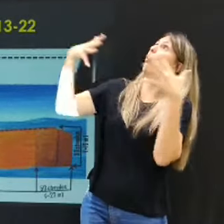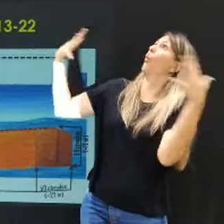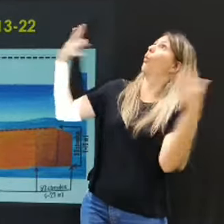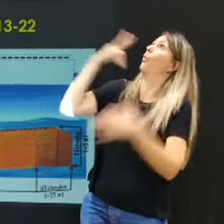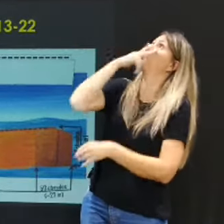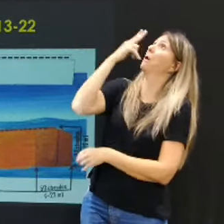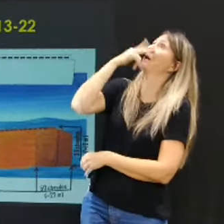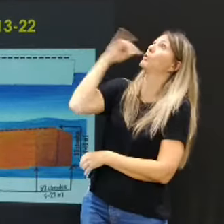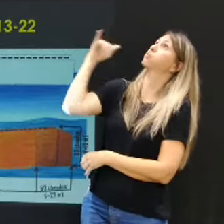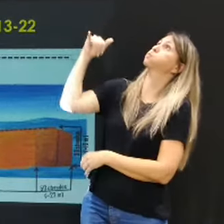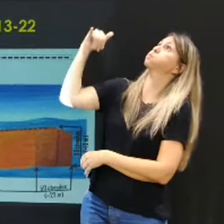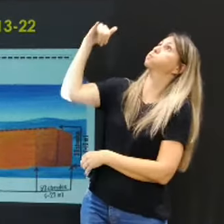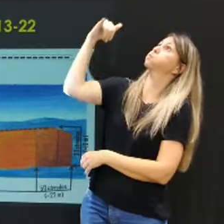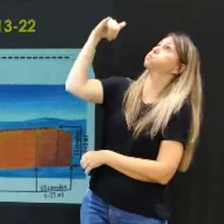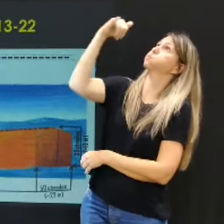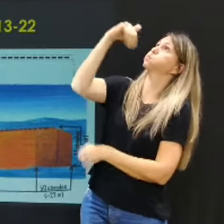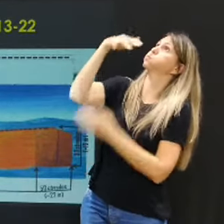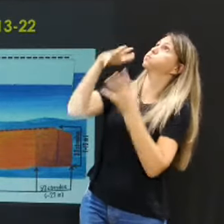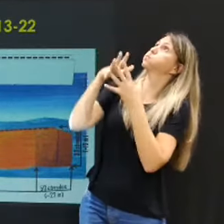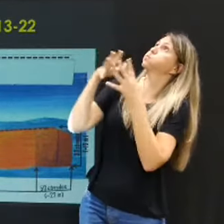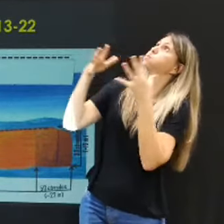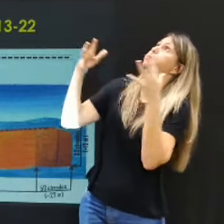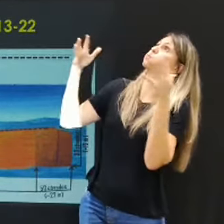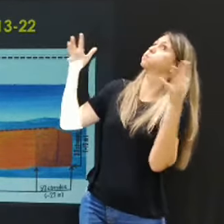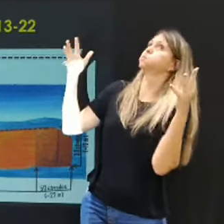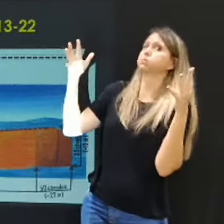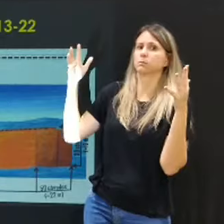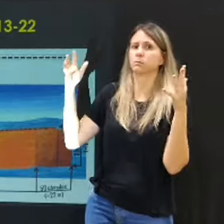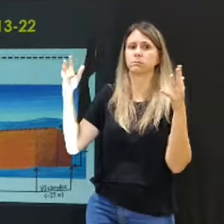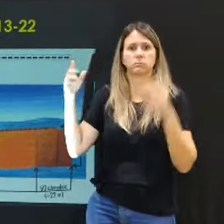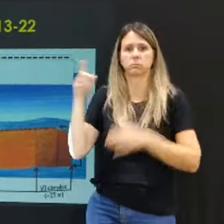passa, o avião é enorme, parece muito gigante o avião.